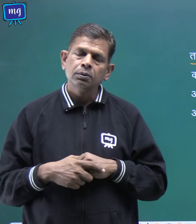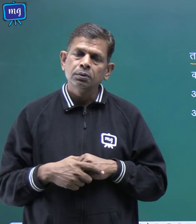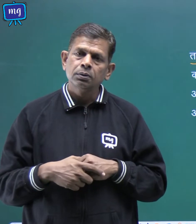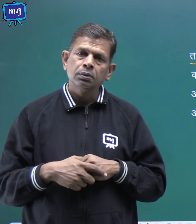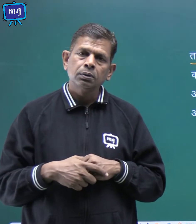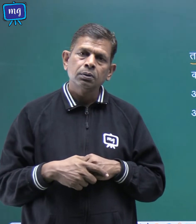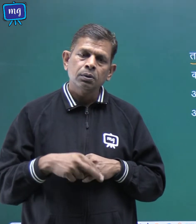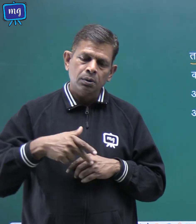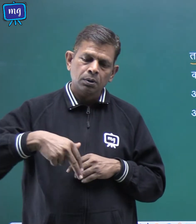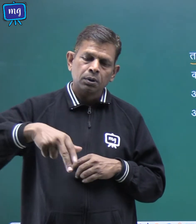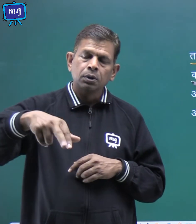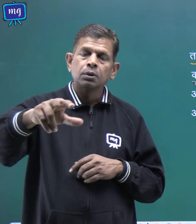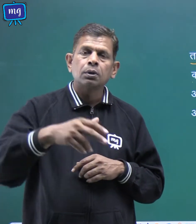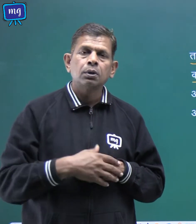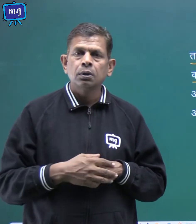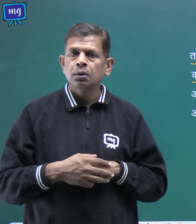गति करते